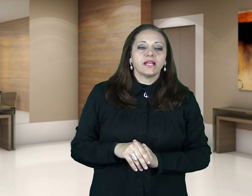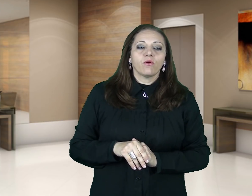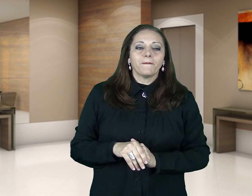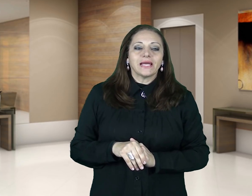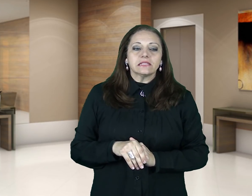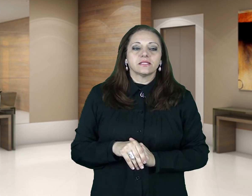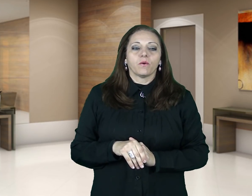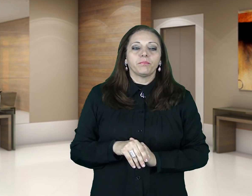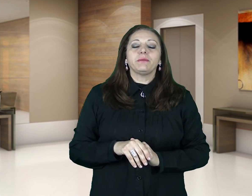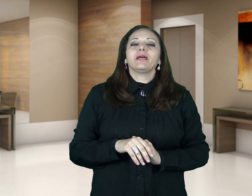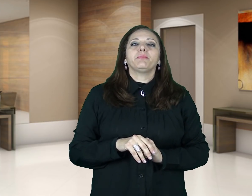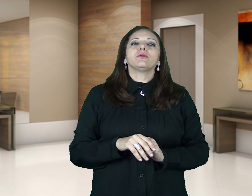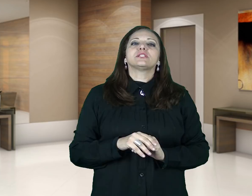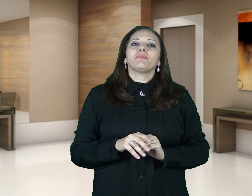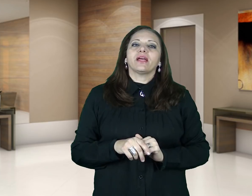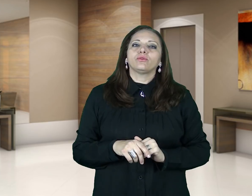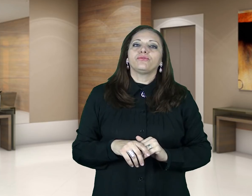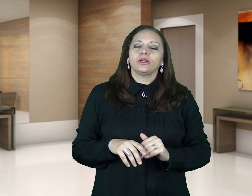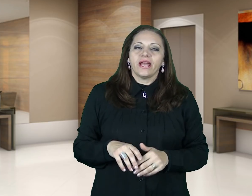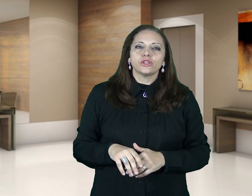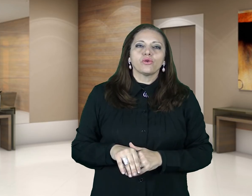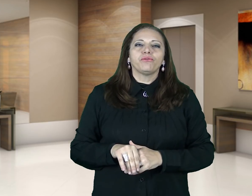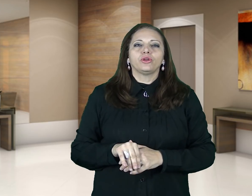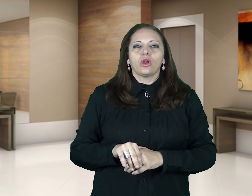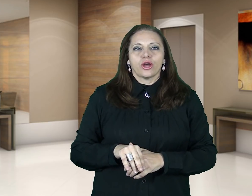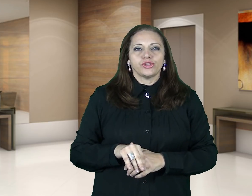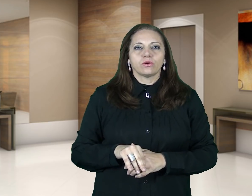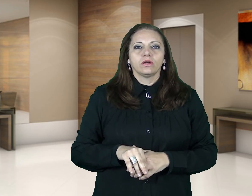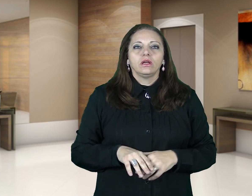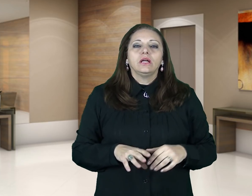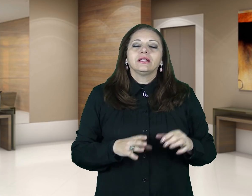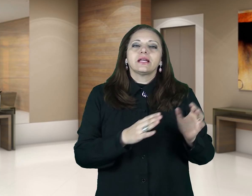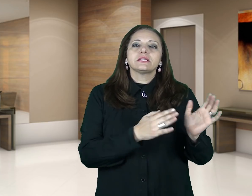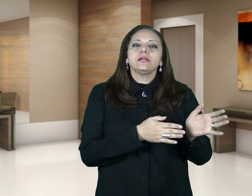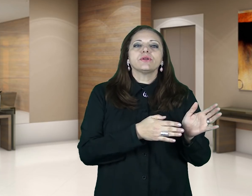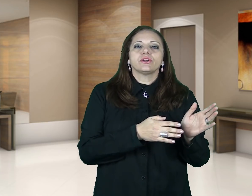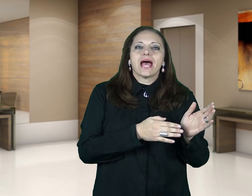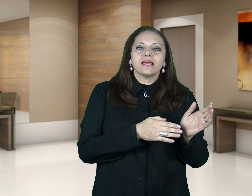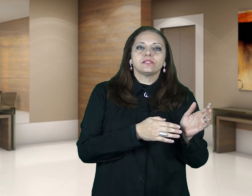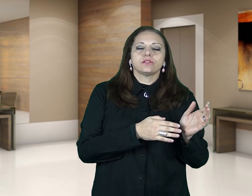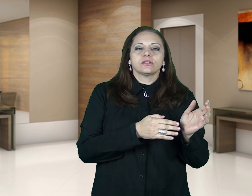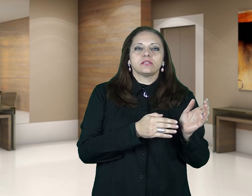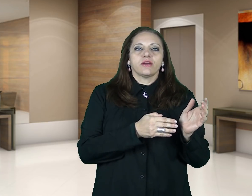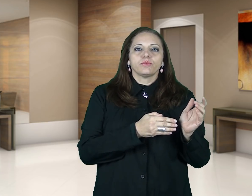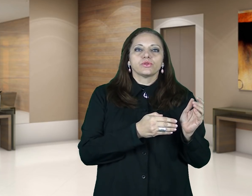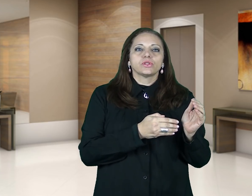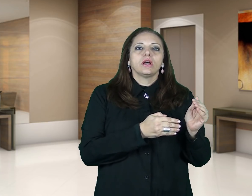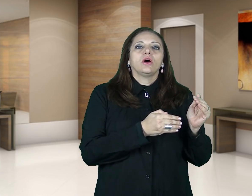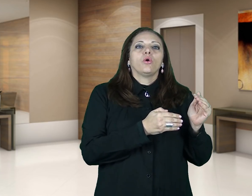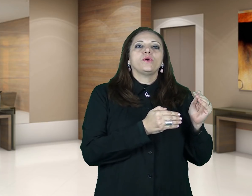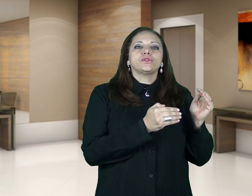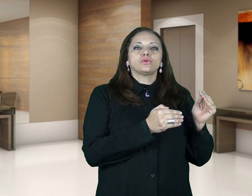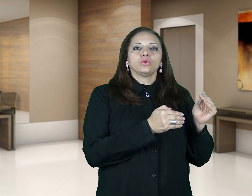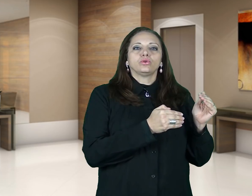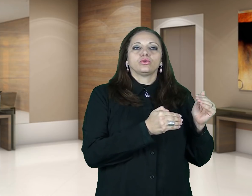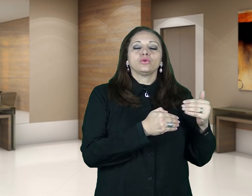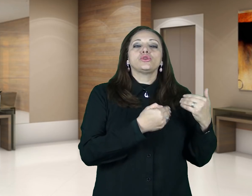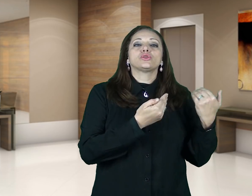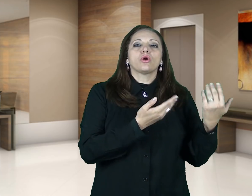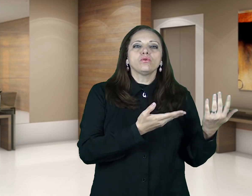a comparação, primeiro pelo aspecto fonético-fonológico. Nas línguas orais, nós temos o estudo dos